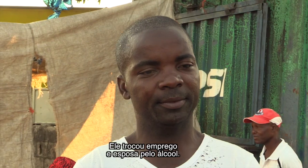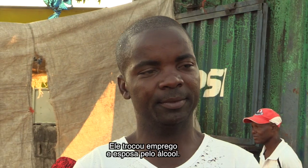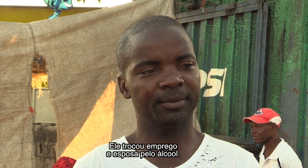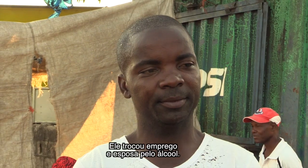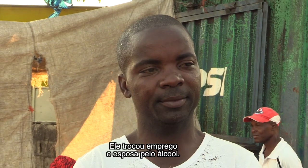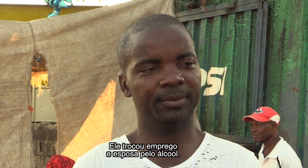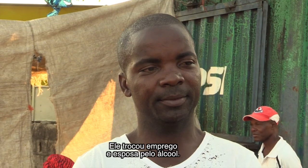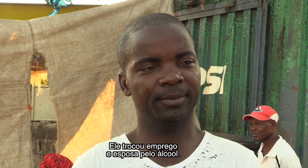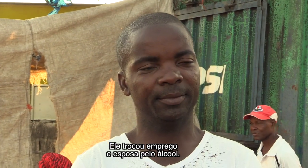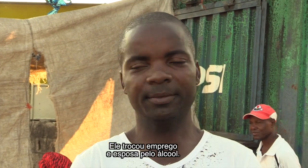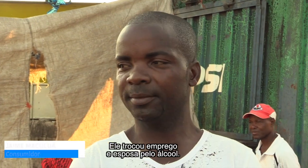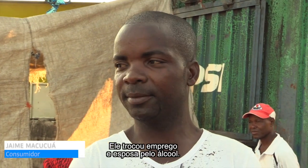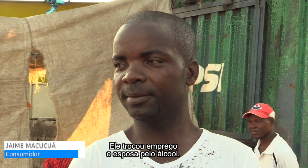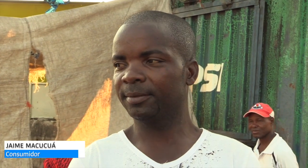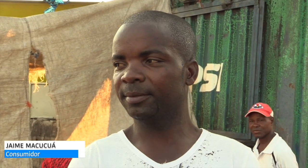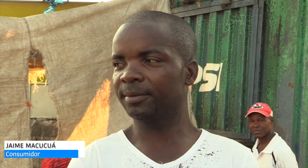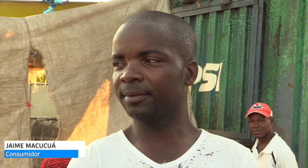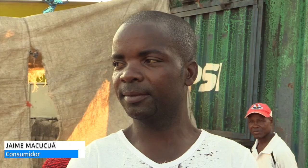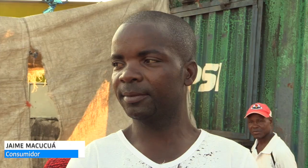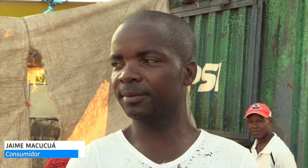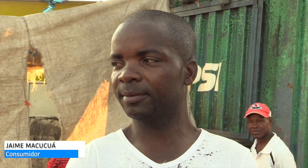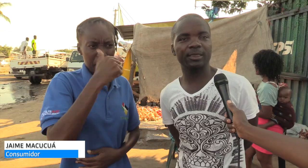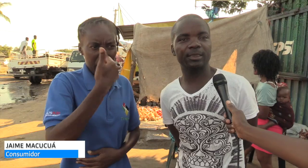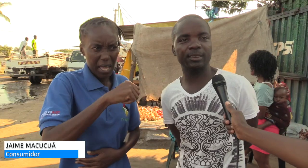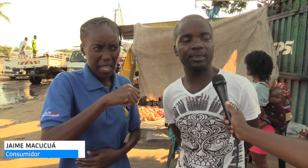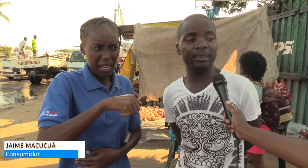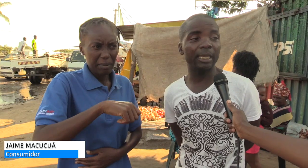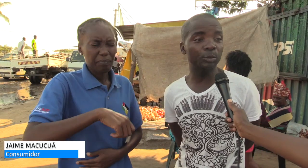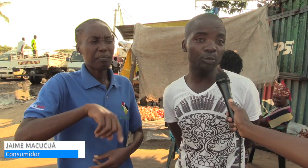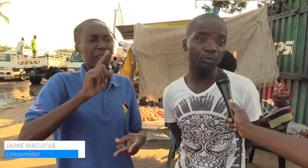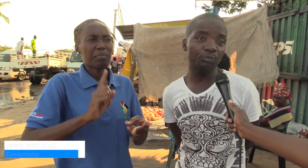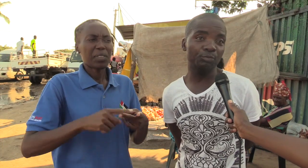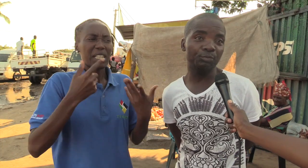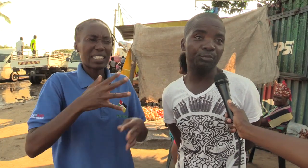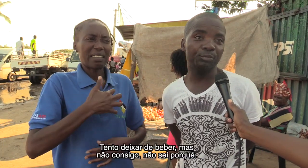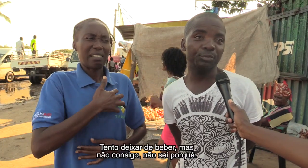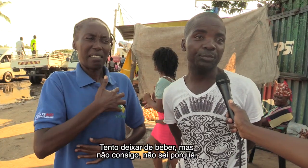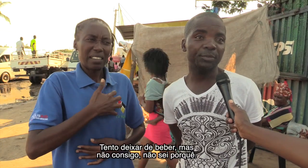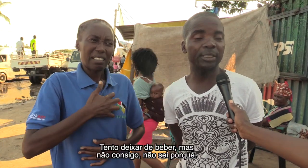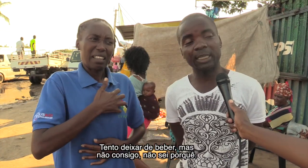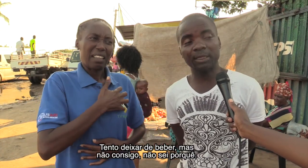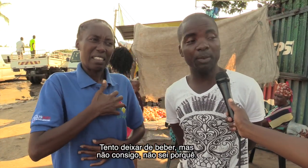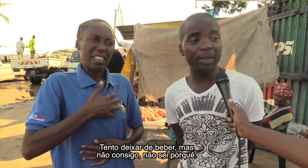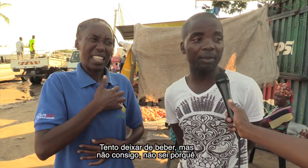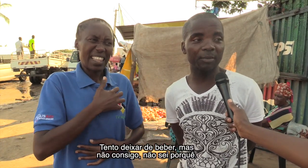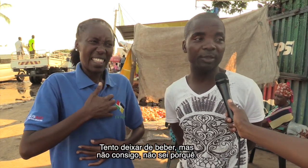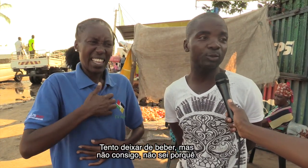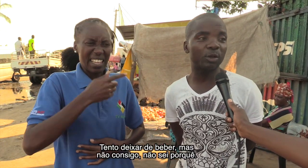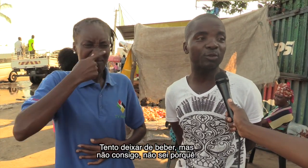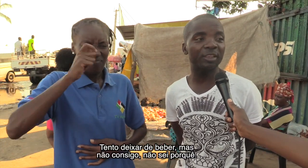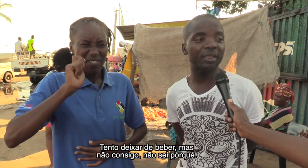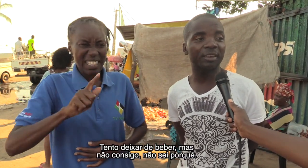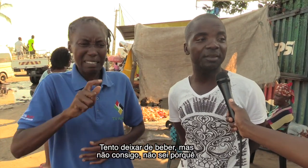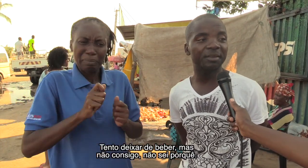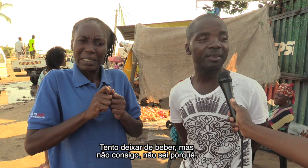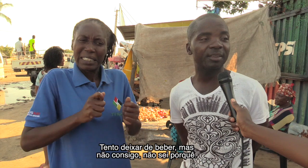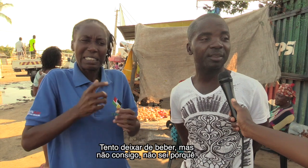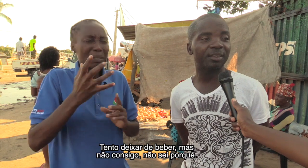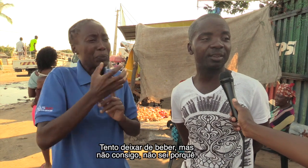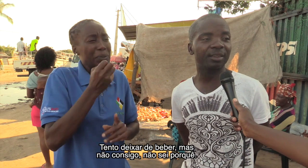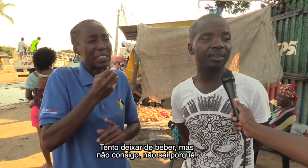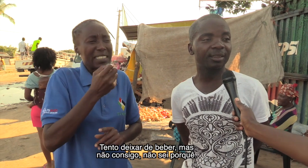Trocou emprego, esposa, pelo álcool. Tento deixar de beber, mas não estou a conseguir.